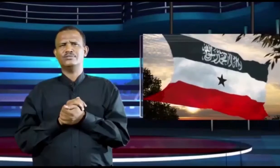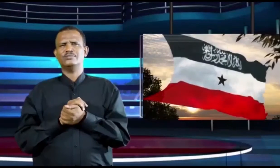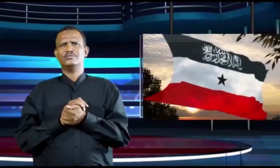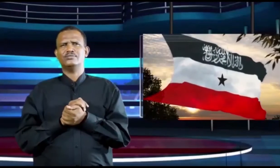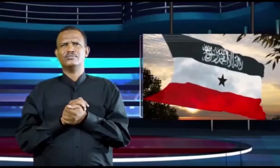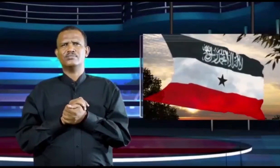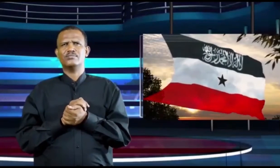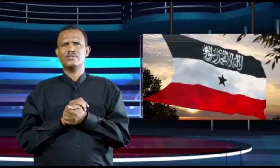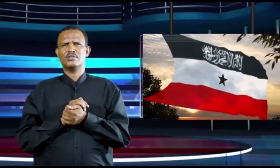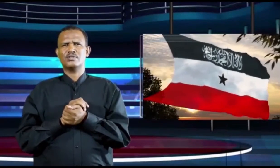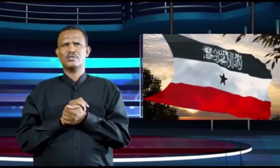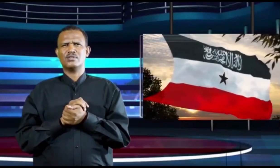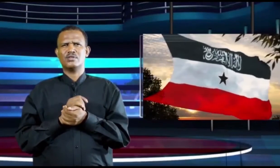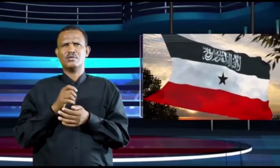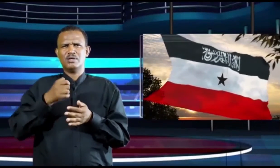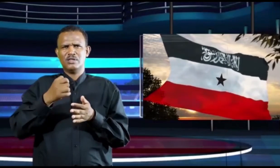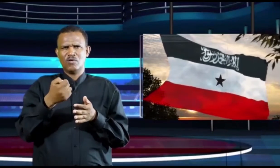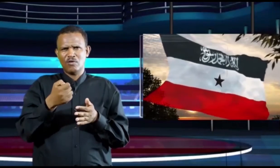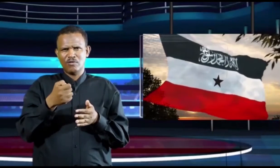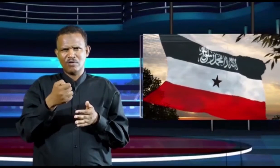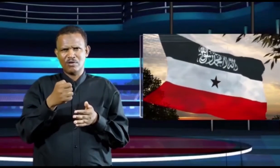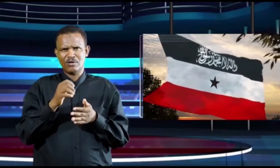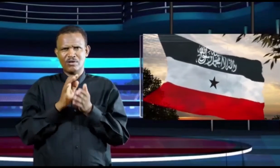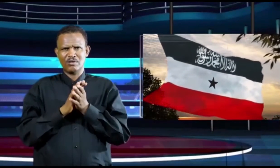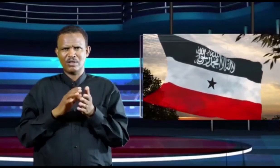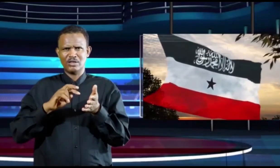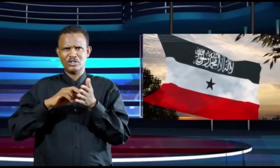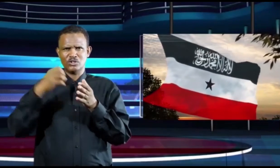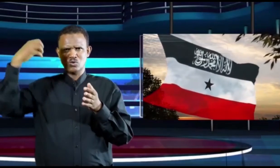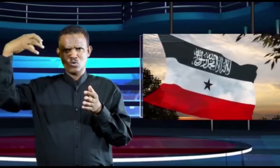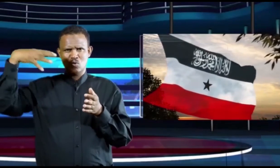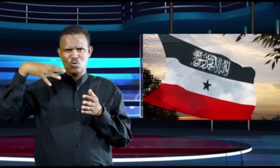Kalamirtay e maane say marki karsula.